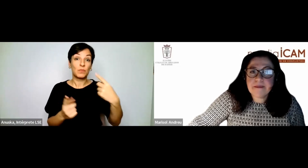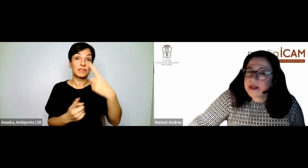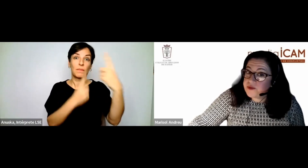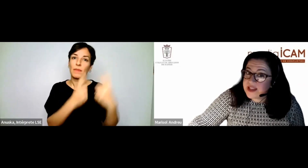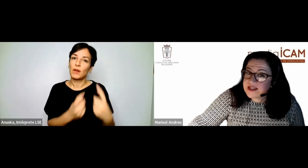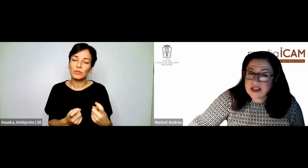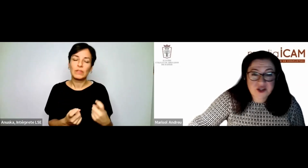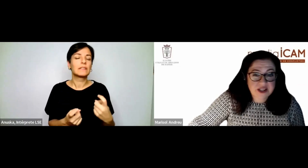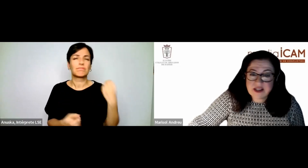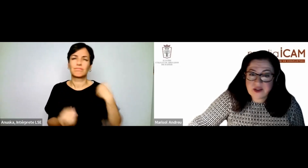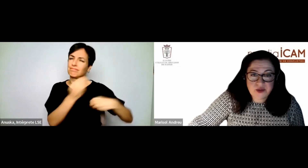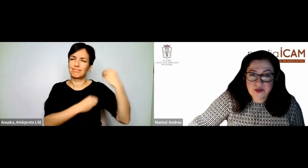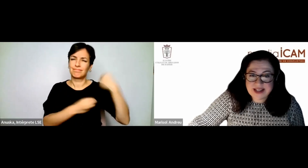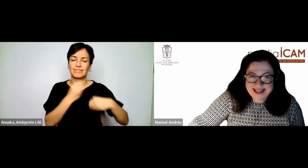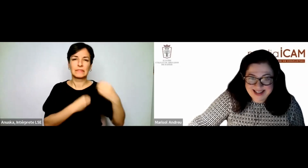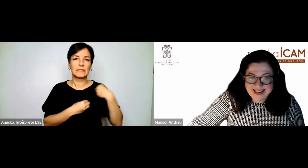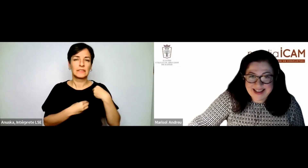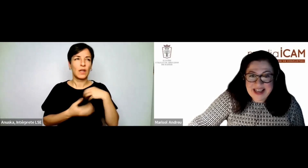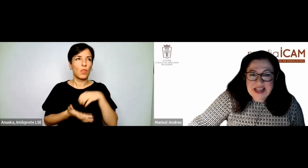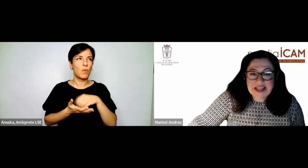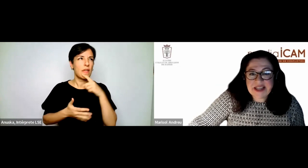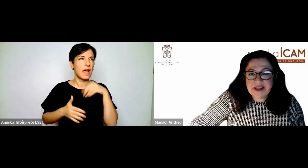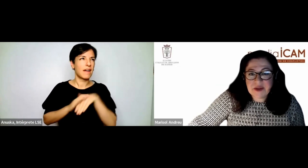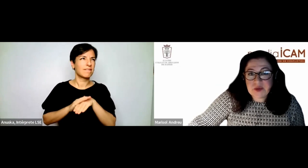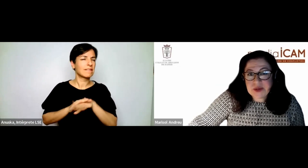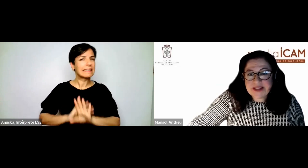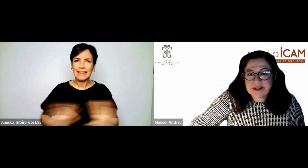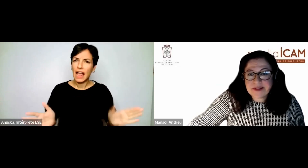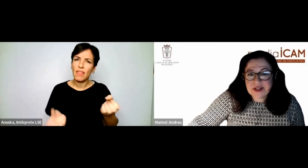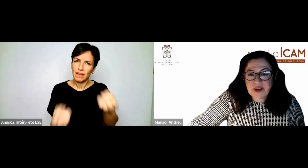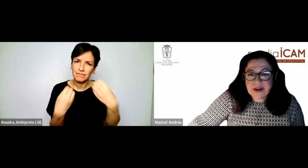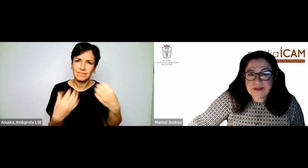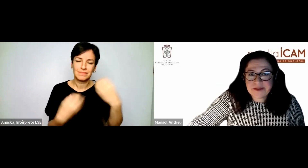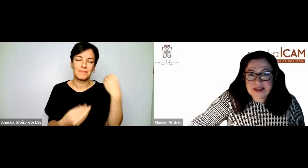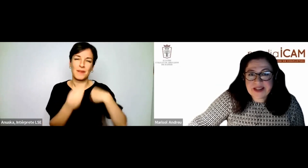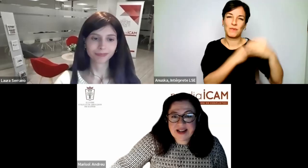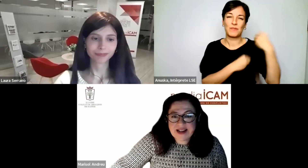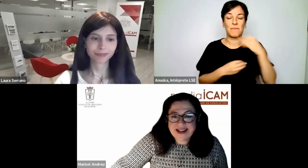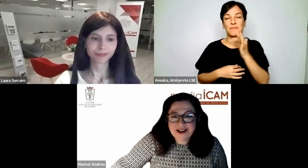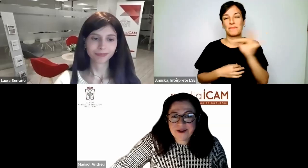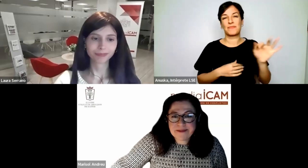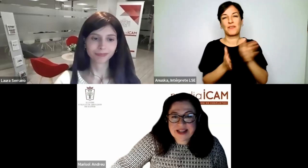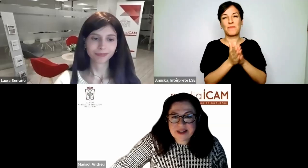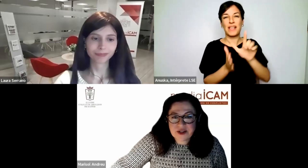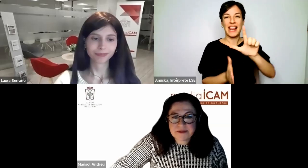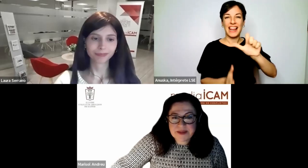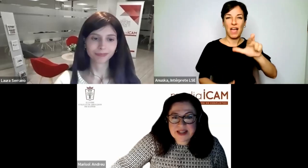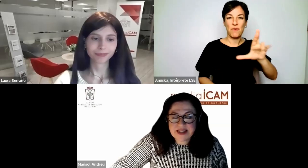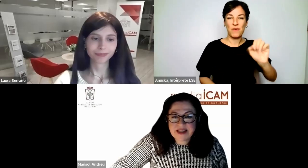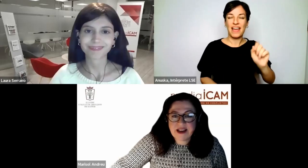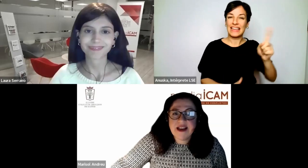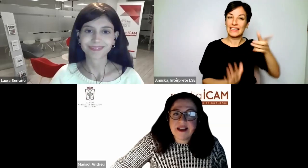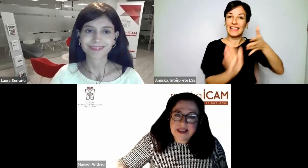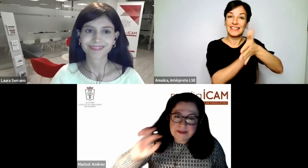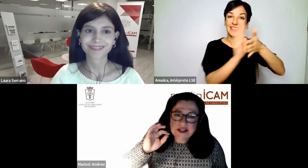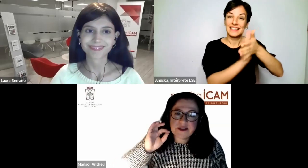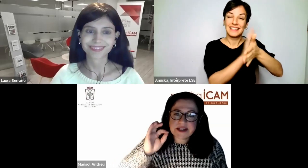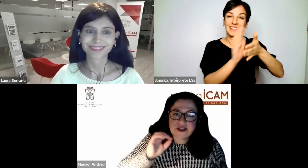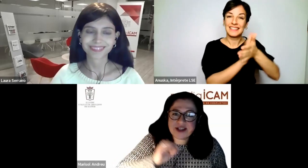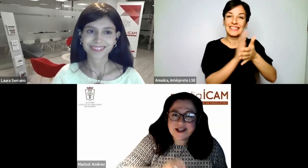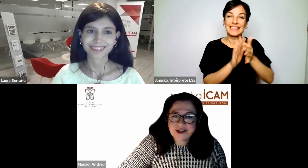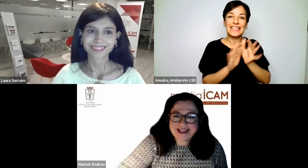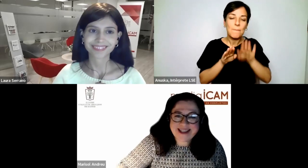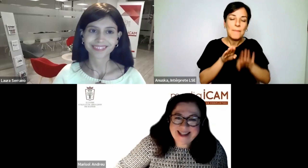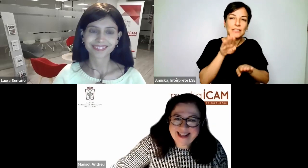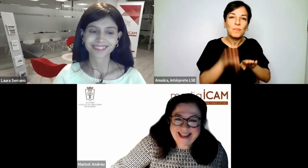preguntas, preguntéis, que no os quedéis con dudas de nada. Y bueno, y dar paso a mi compañera Laura para que os explique ella ya pasito a